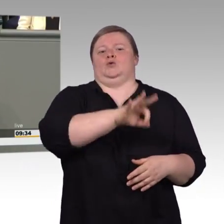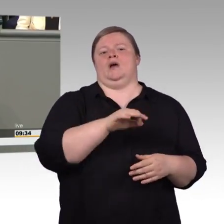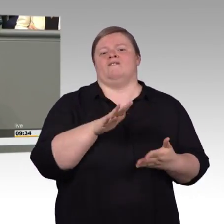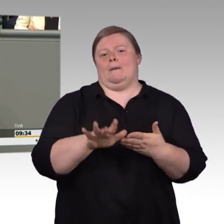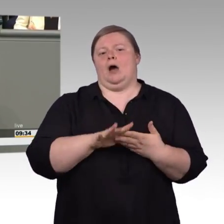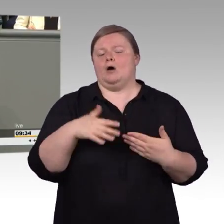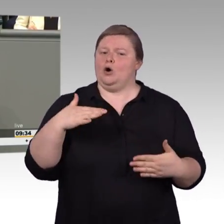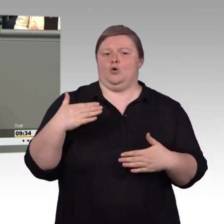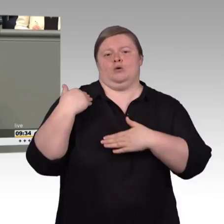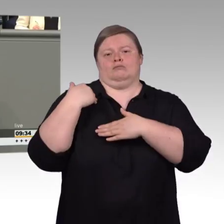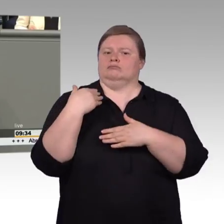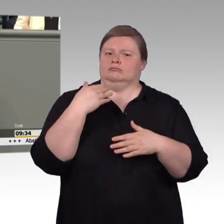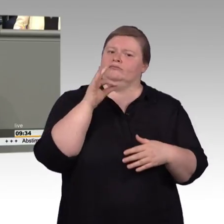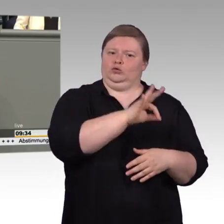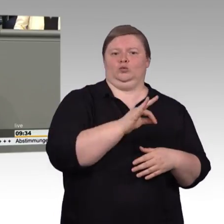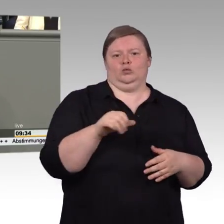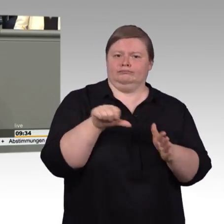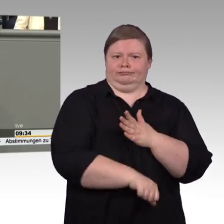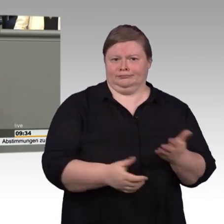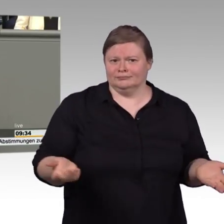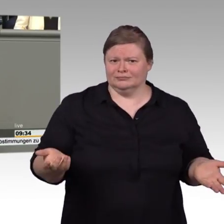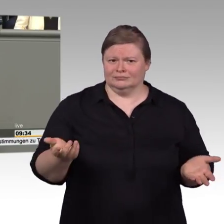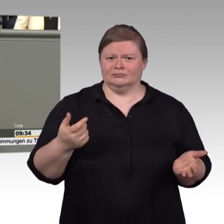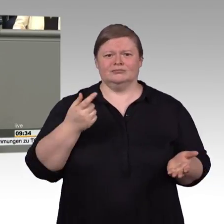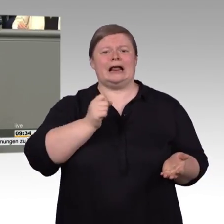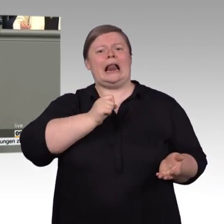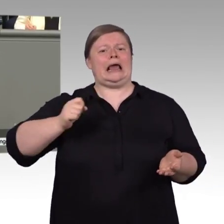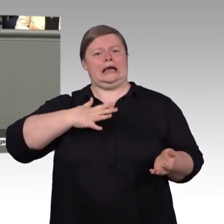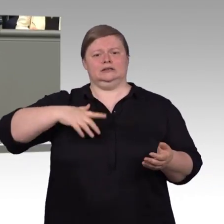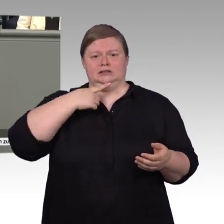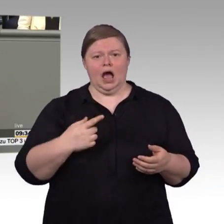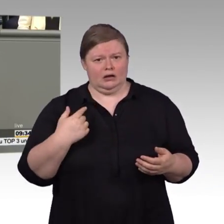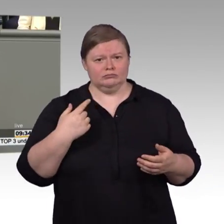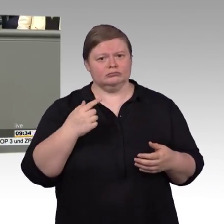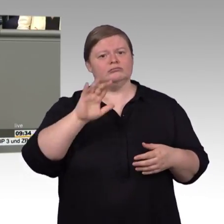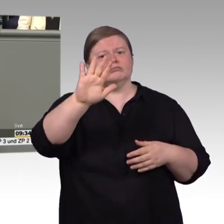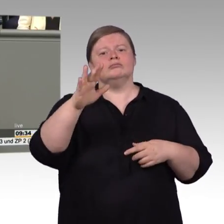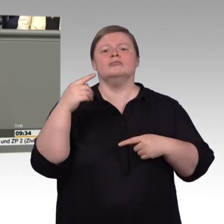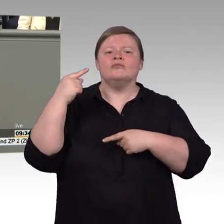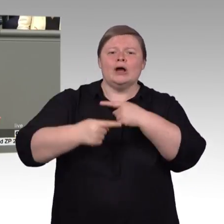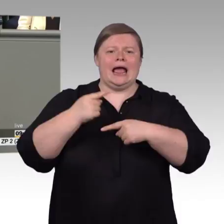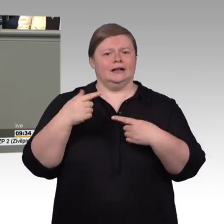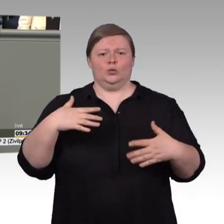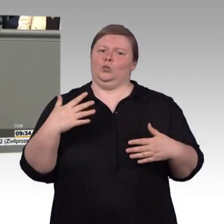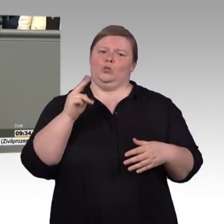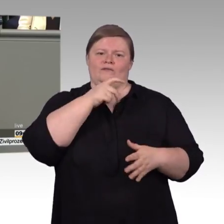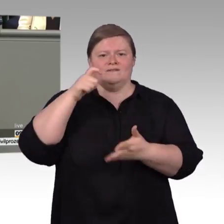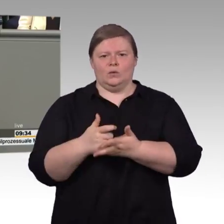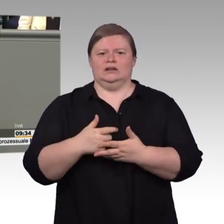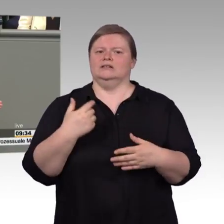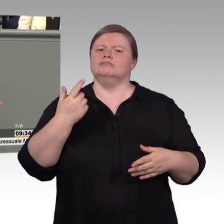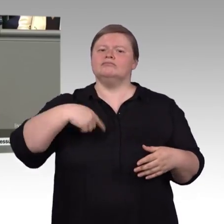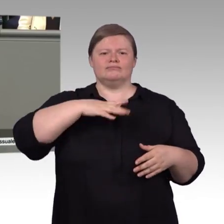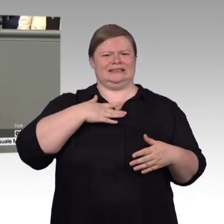Sachverständigen haben dort dargelegt, dass der Entwurf dringend nachgebessert werden muss. Die formalen Hürden sind viel zu hoch. Das wird viele Betroffene